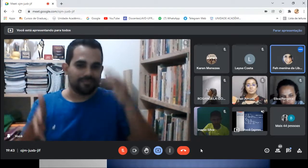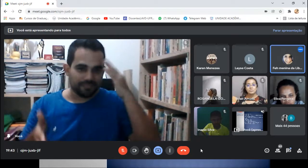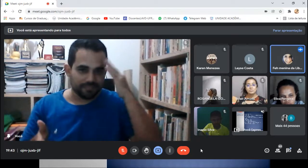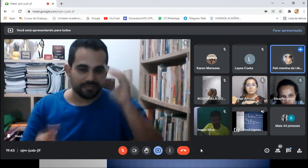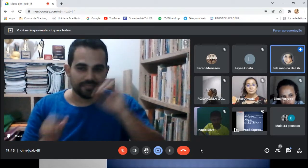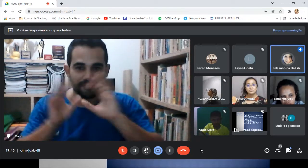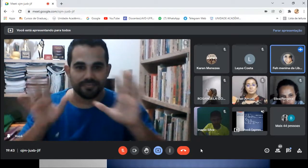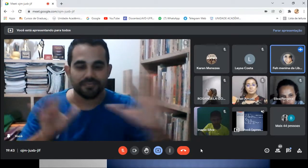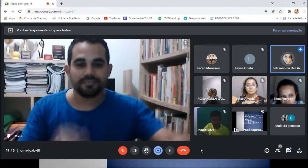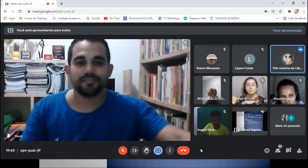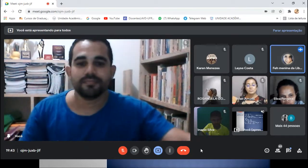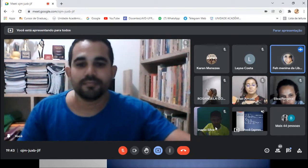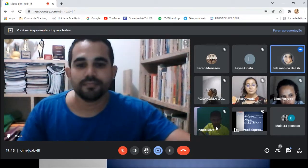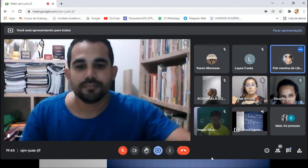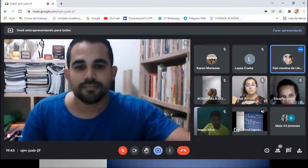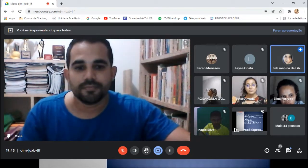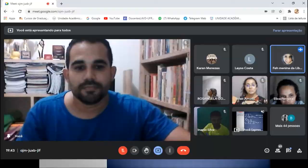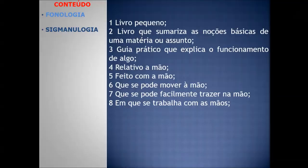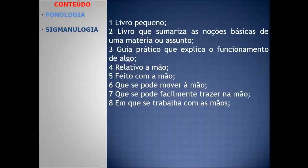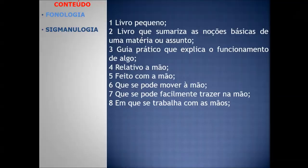No caso da Libras também. Entenderam?